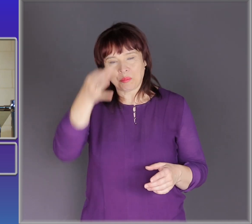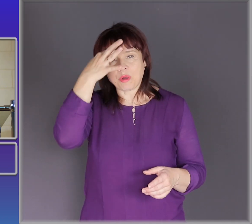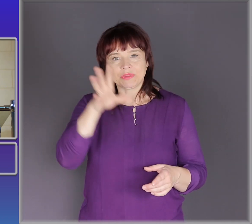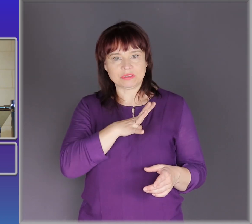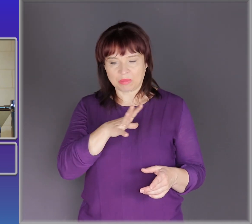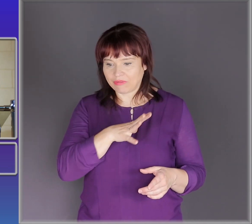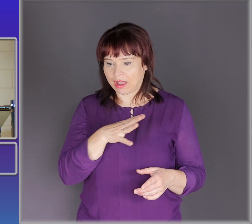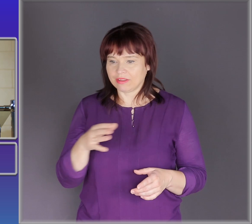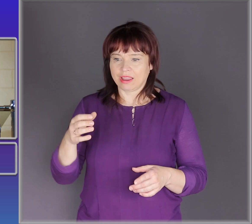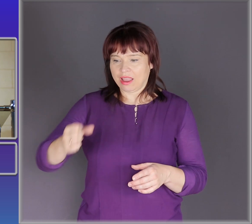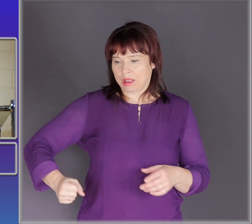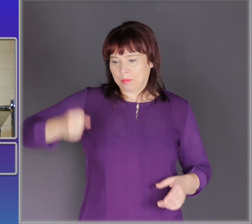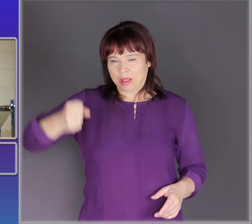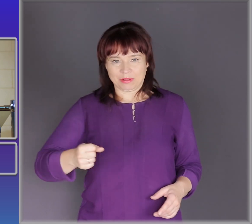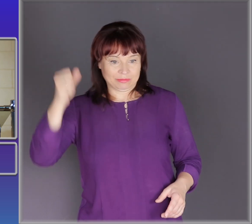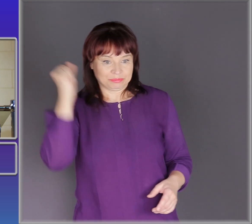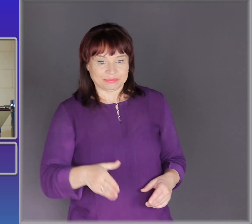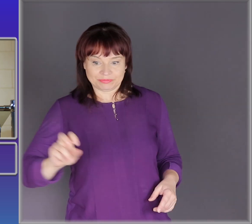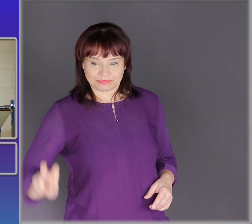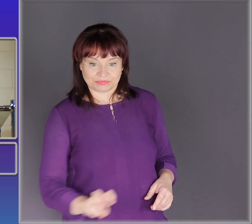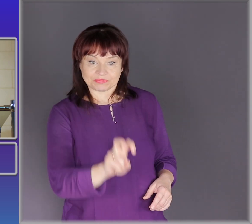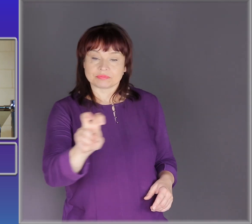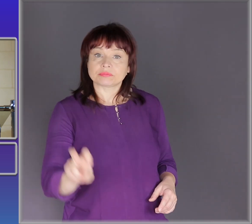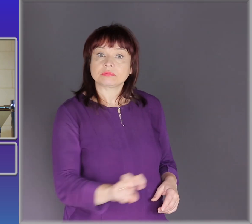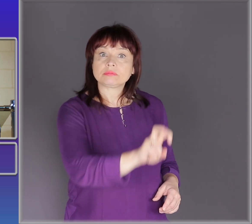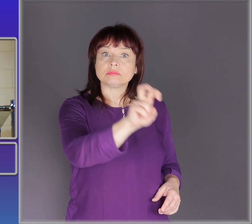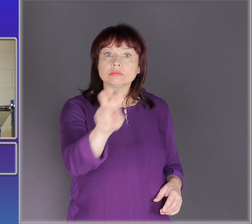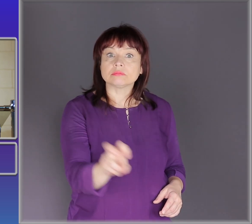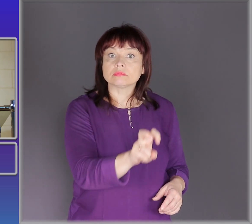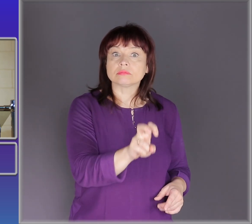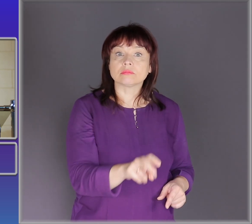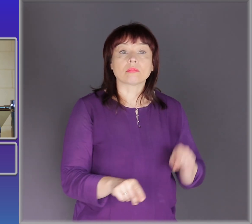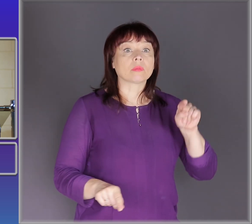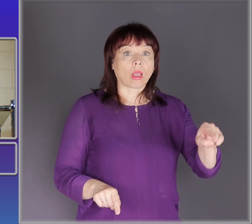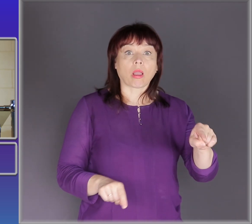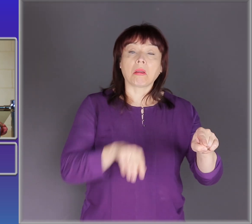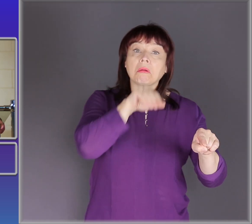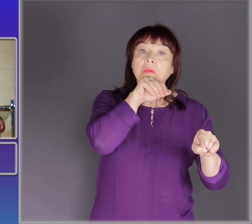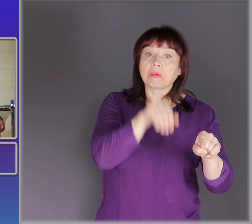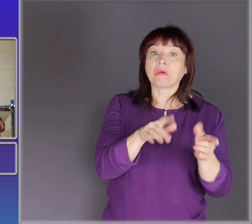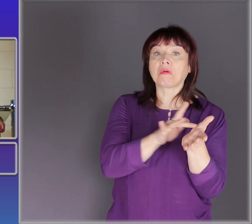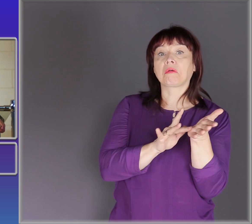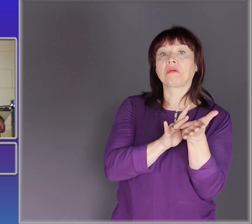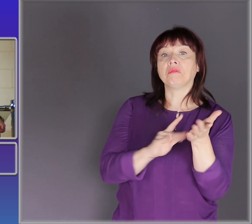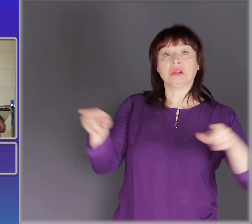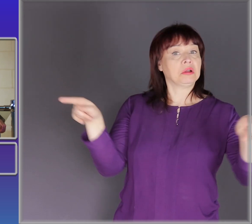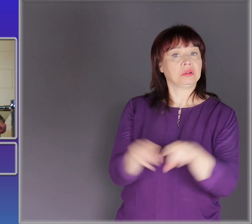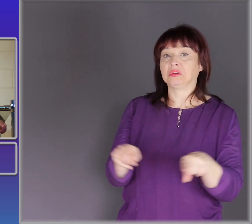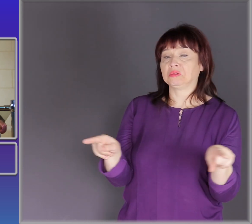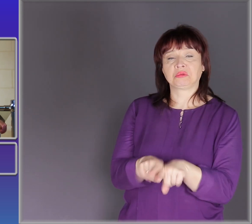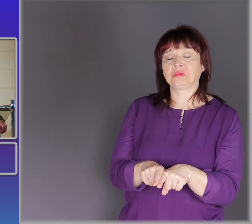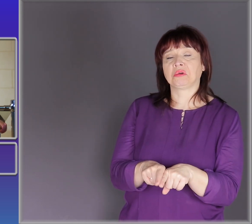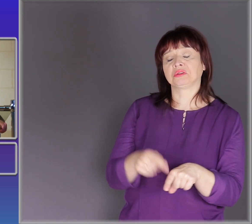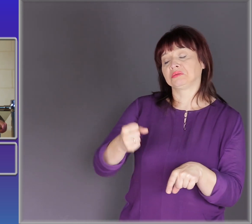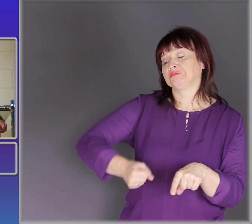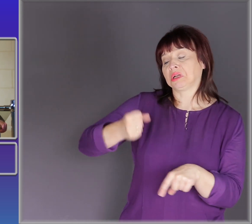змеей кидает ее и она превращу в желтки до и там превращается в змею и там появляются волхвы маги